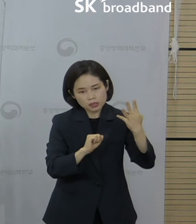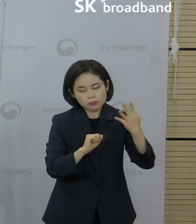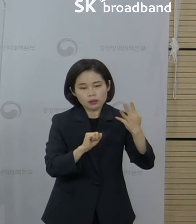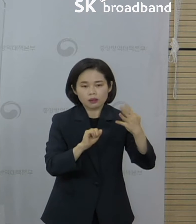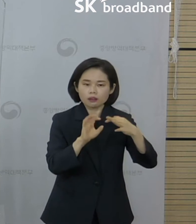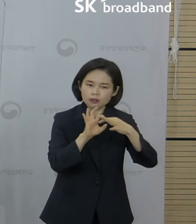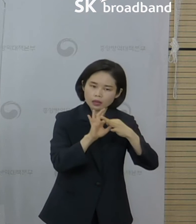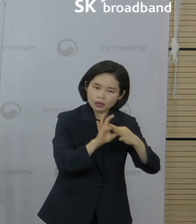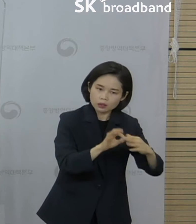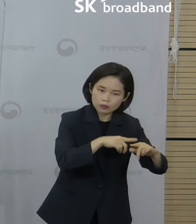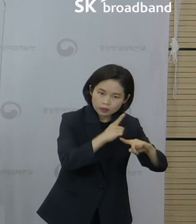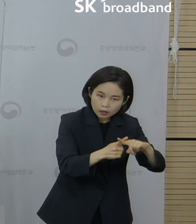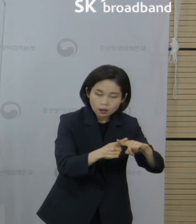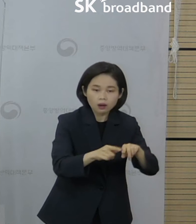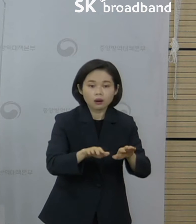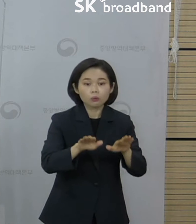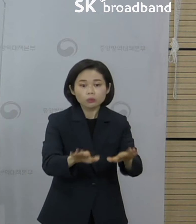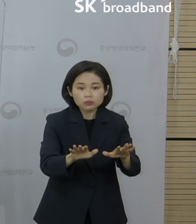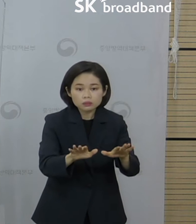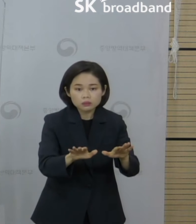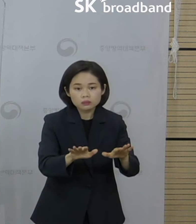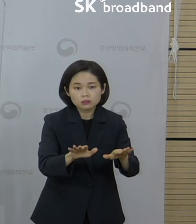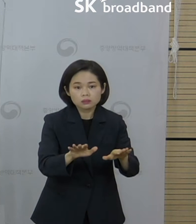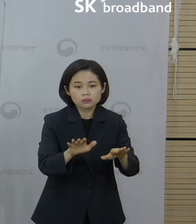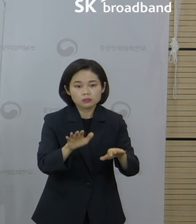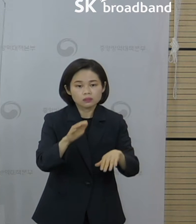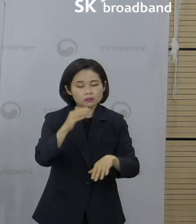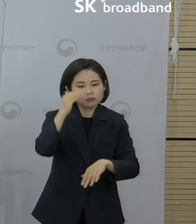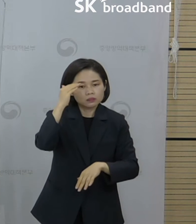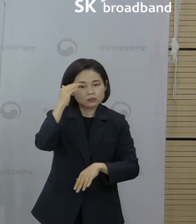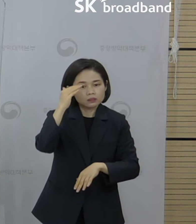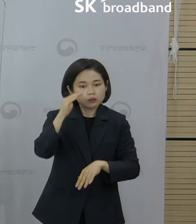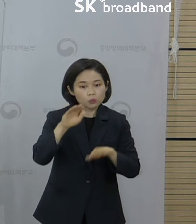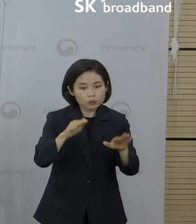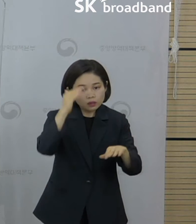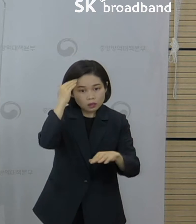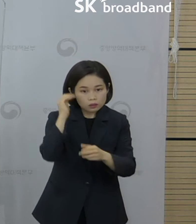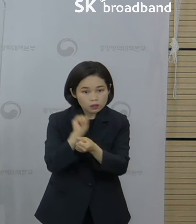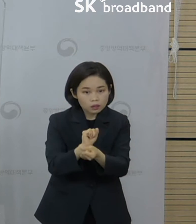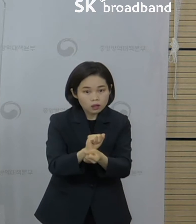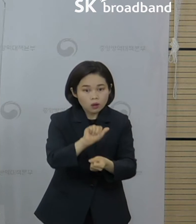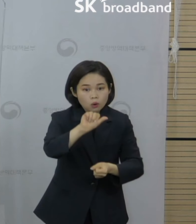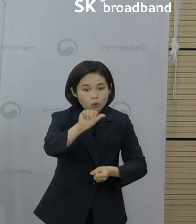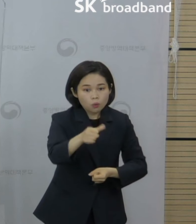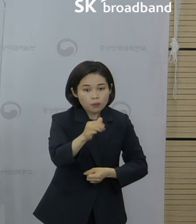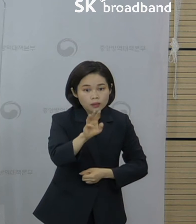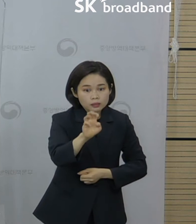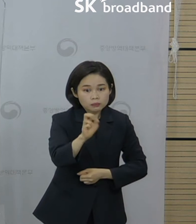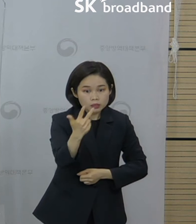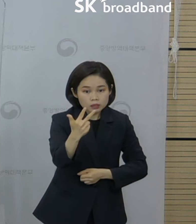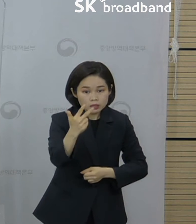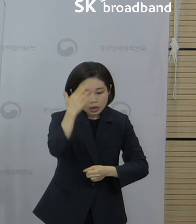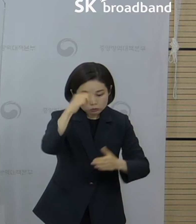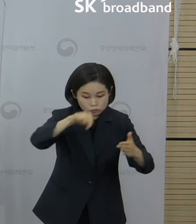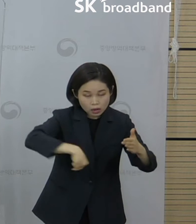지속되던 상황에서 오늘은 국내 발생 환자 규모가 537명까지